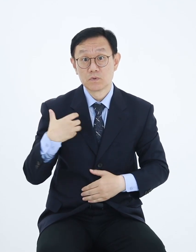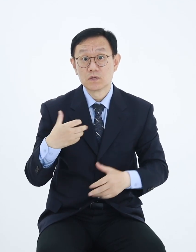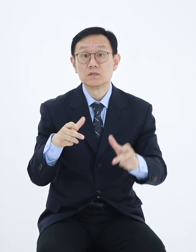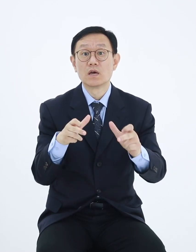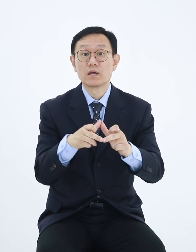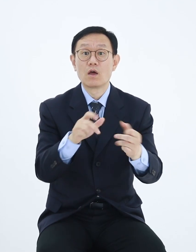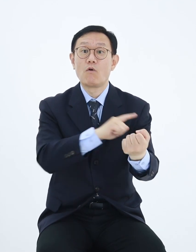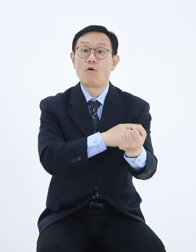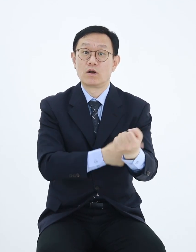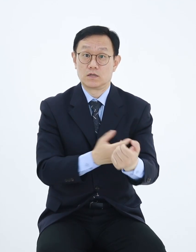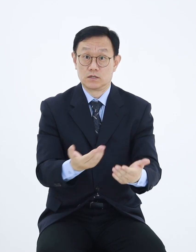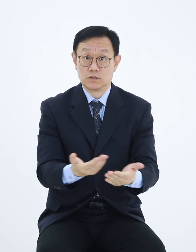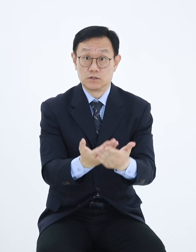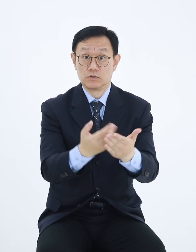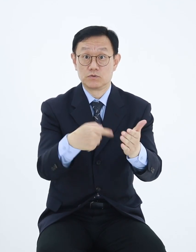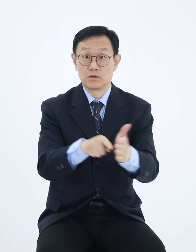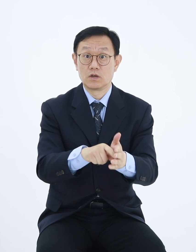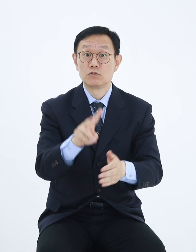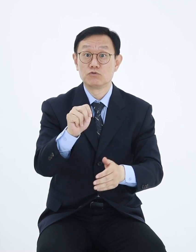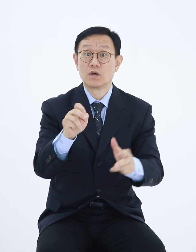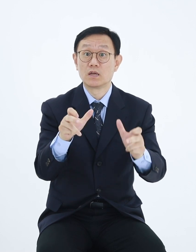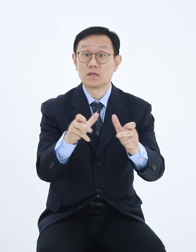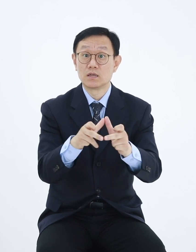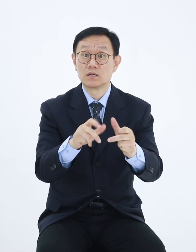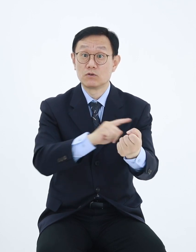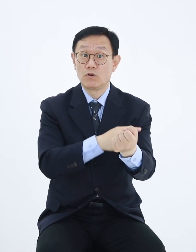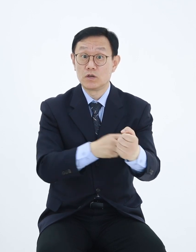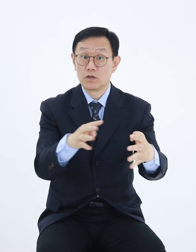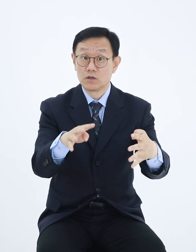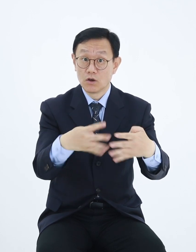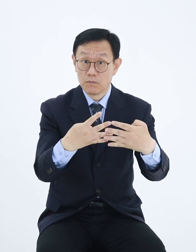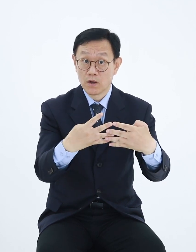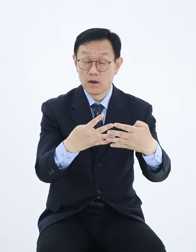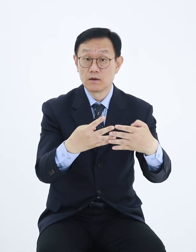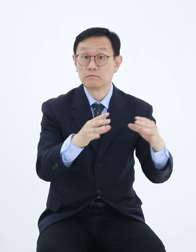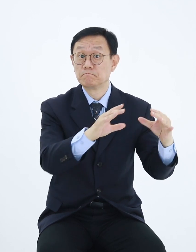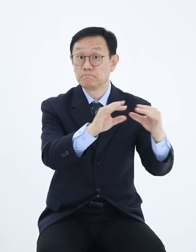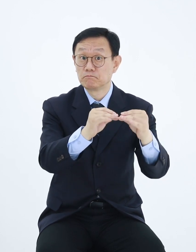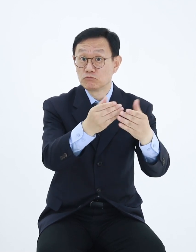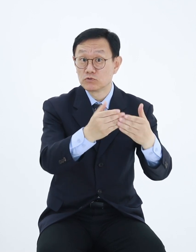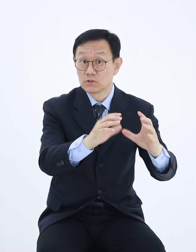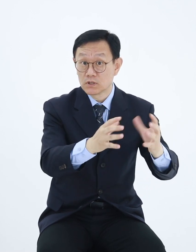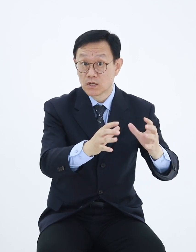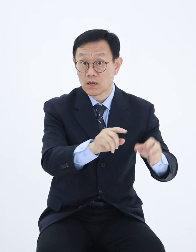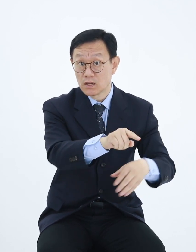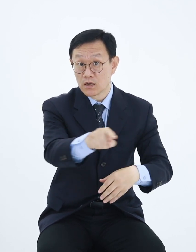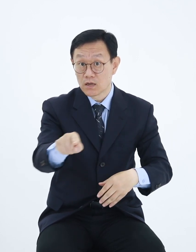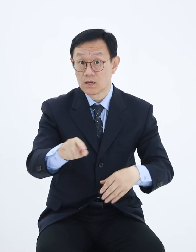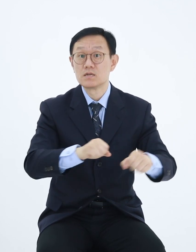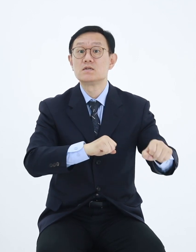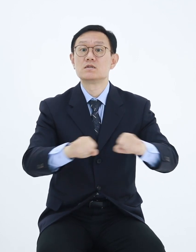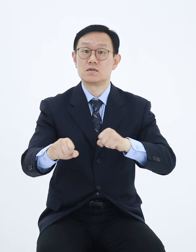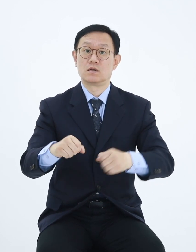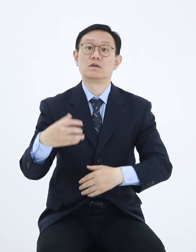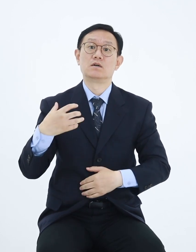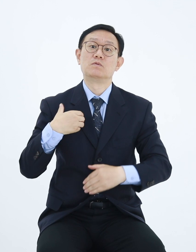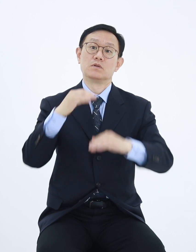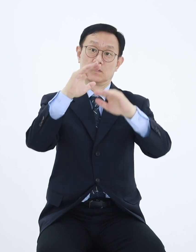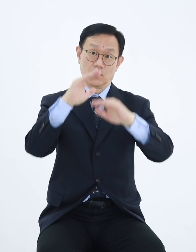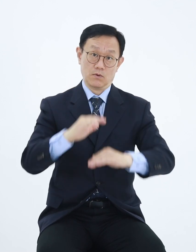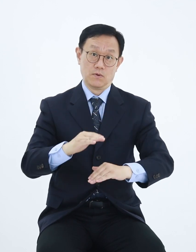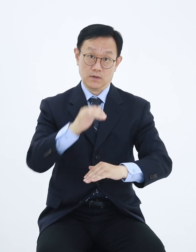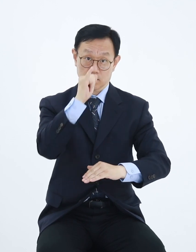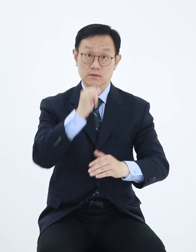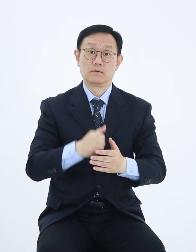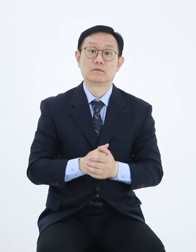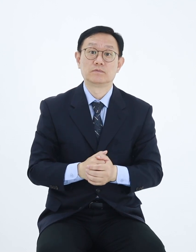장애인의 권리 증진을 위해 유엔 장애인 권리 협약을 비준한 당사국들이 이행해야 할 일반적인 의무사항이 규정되어